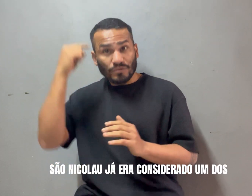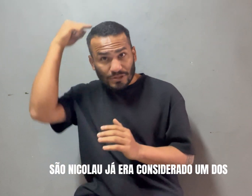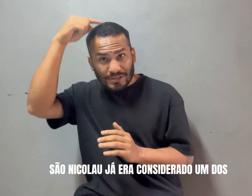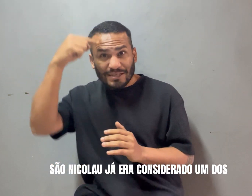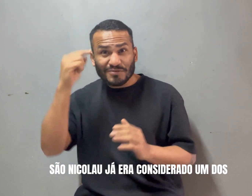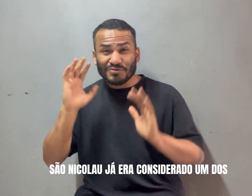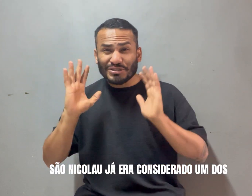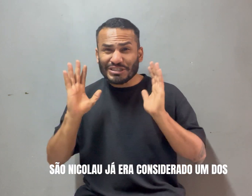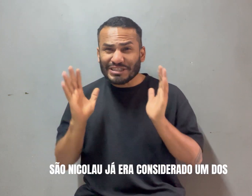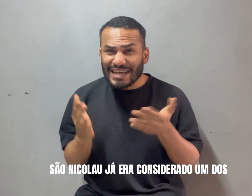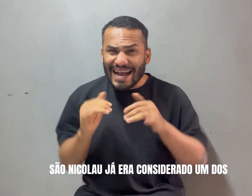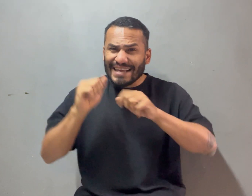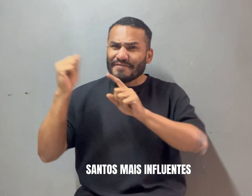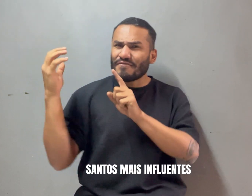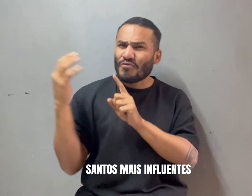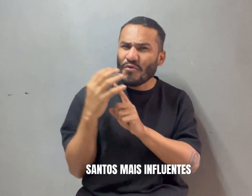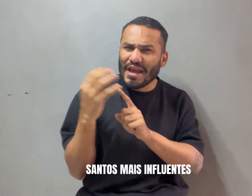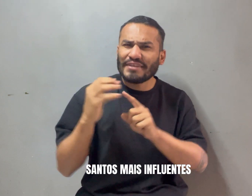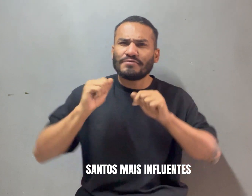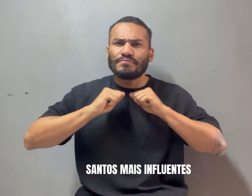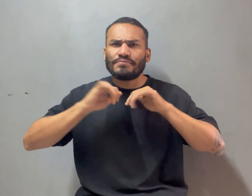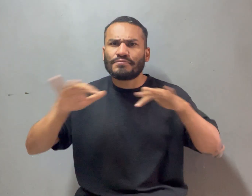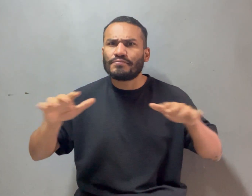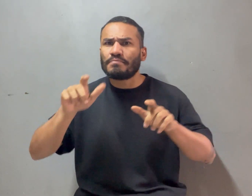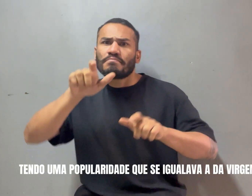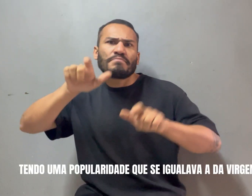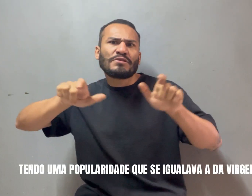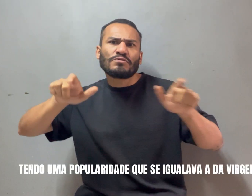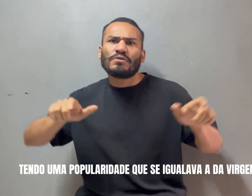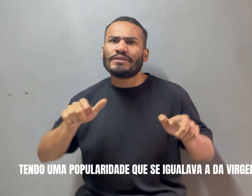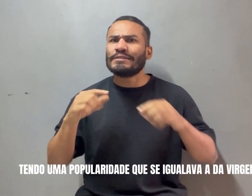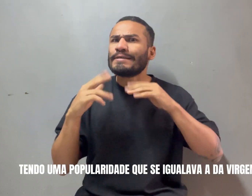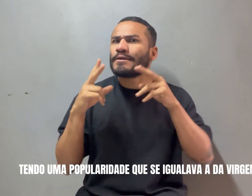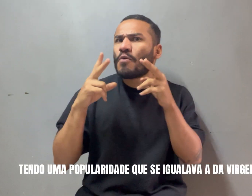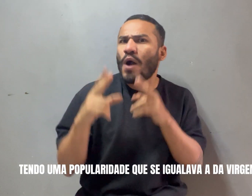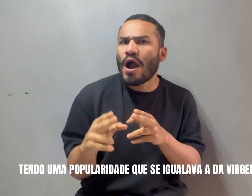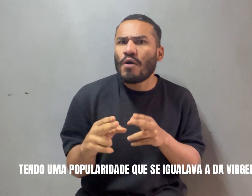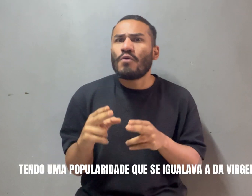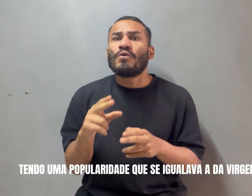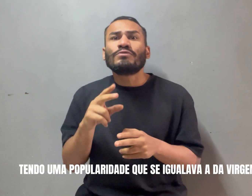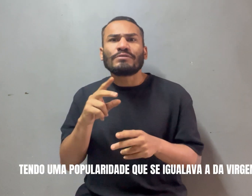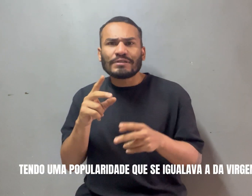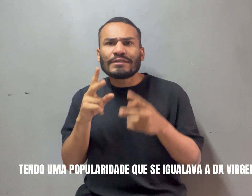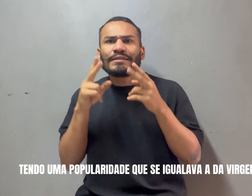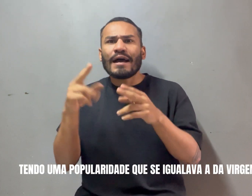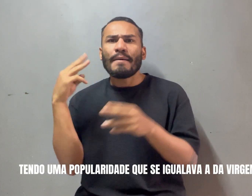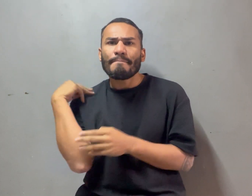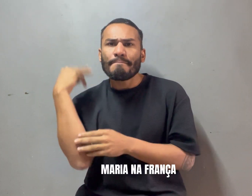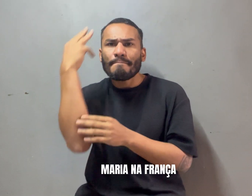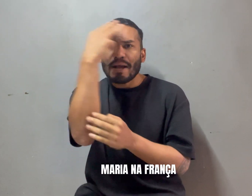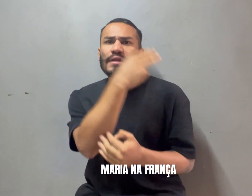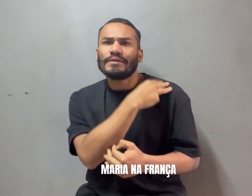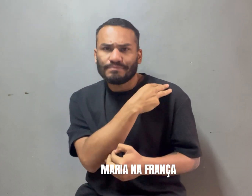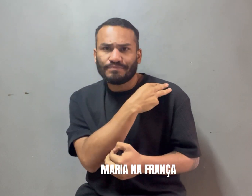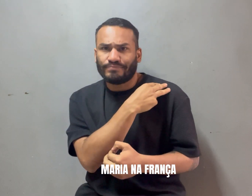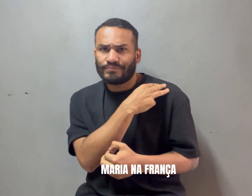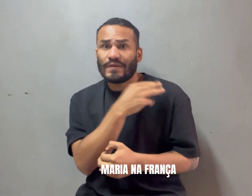já era considerado um dos santos mais influentes, tendo uma popularidade que se igualava à da Virgem Maria. Na França,